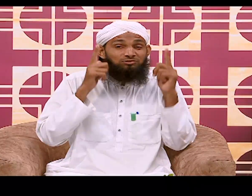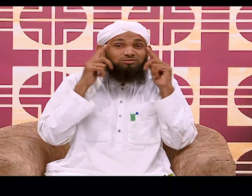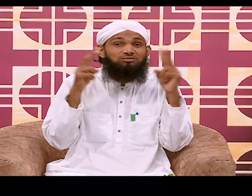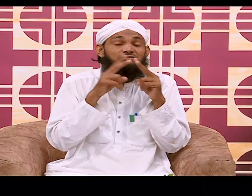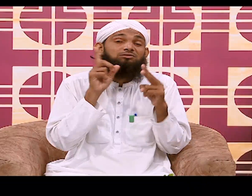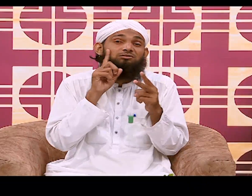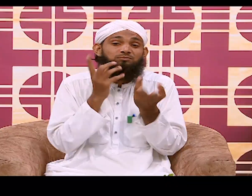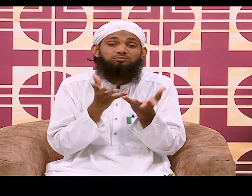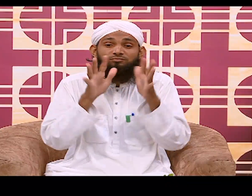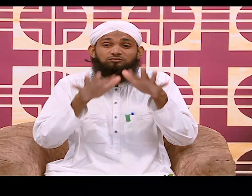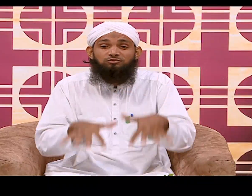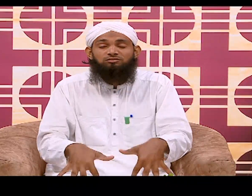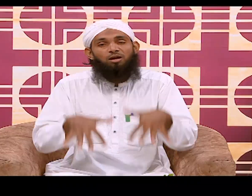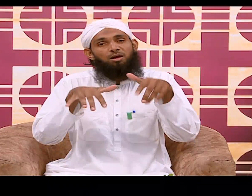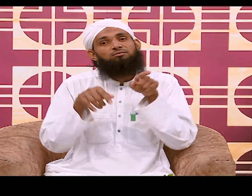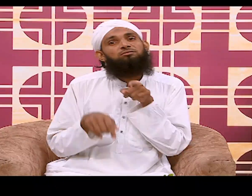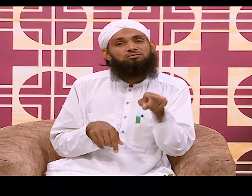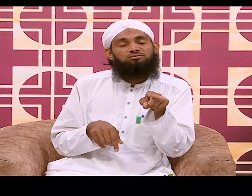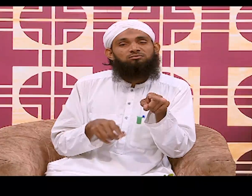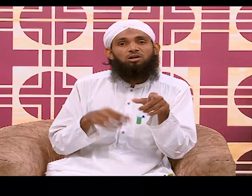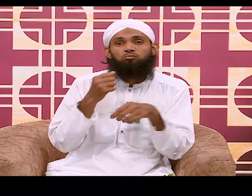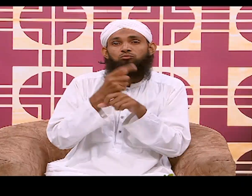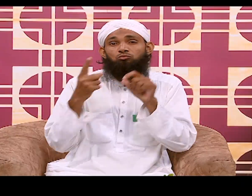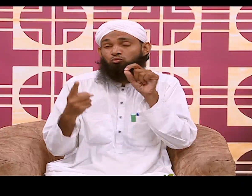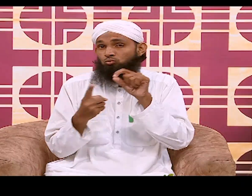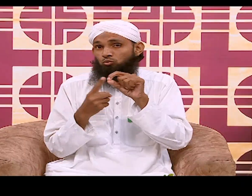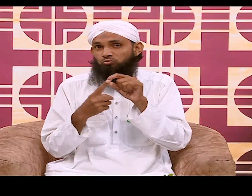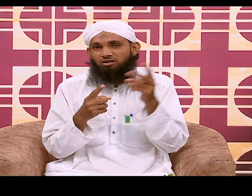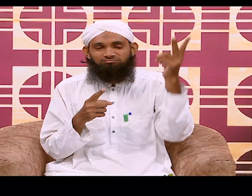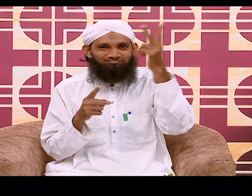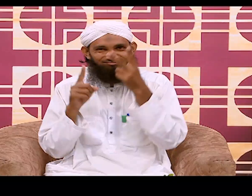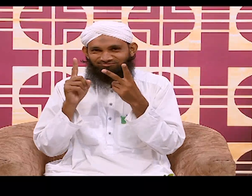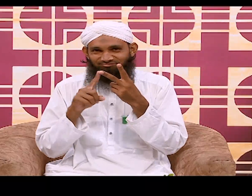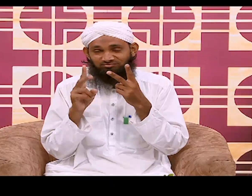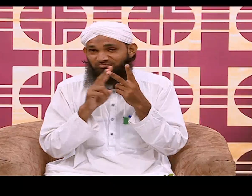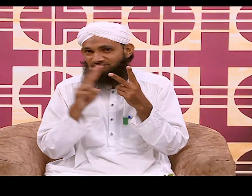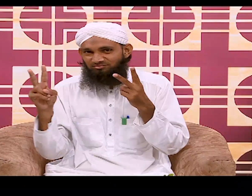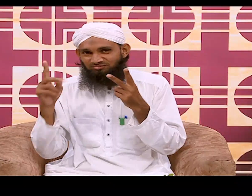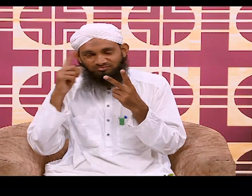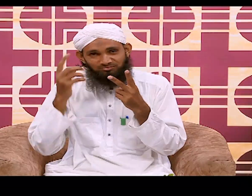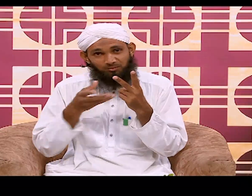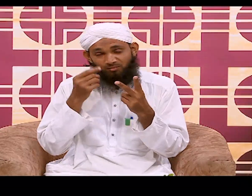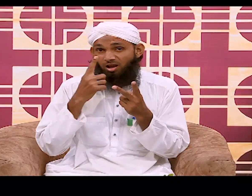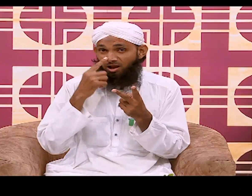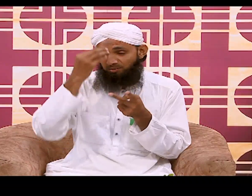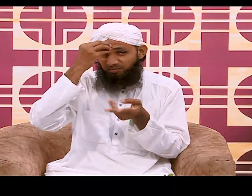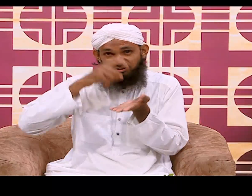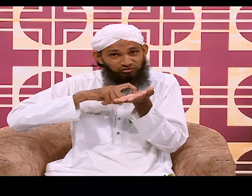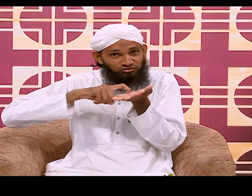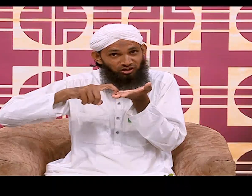گی۔ اے عاشقان رسول، یہ تھی سیرت غوث پاک کے دوسرے مرحلے کی ابتدا۔ والدہ محترمہ سے